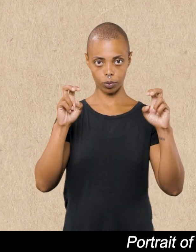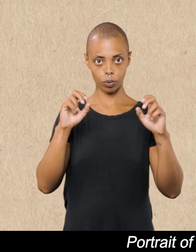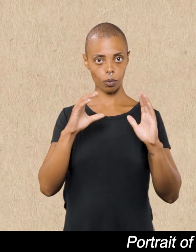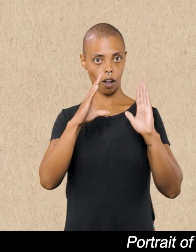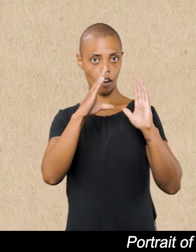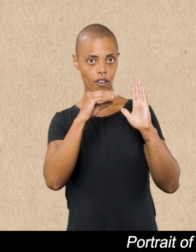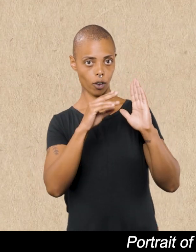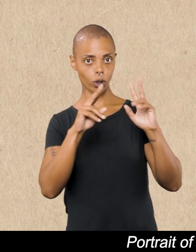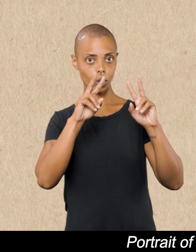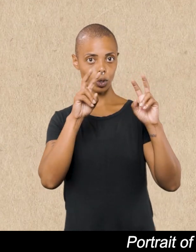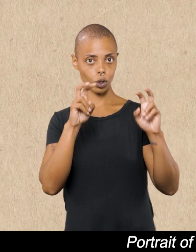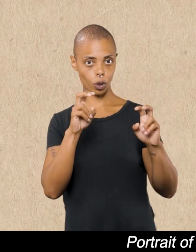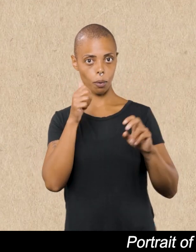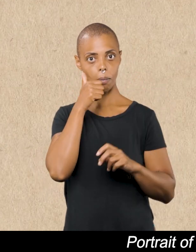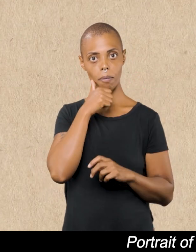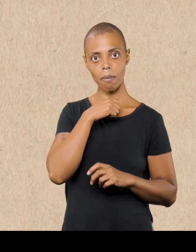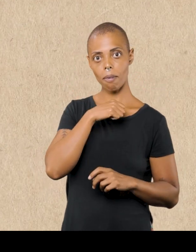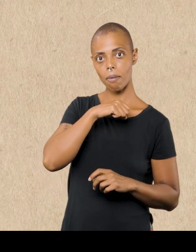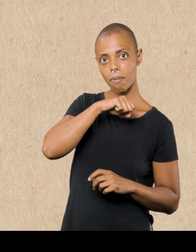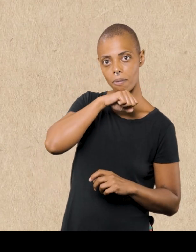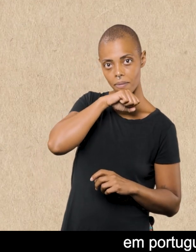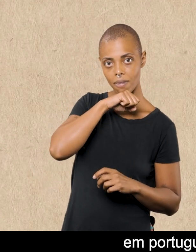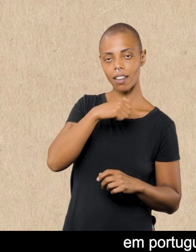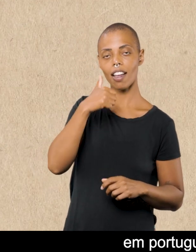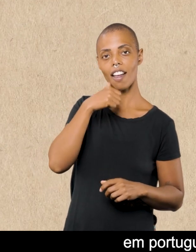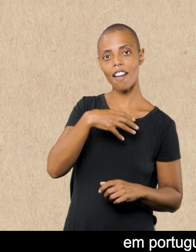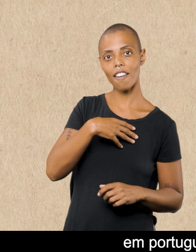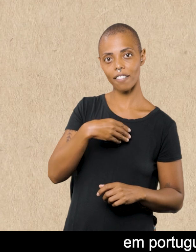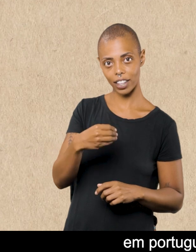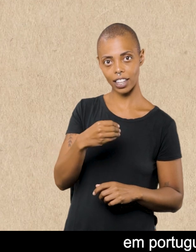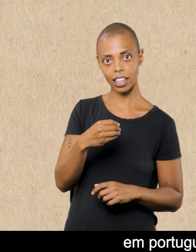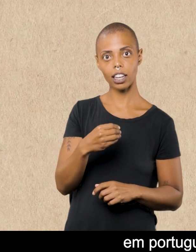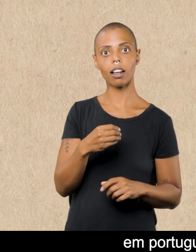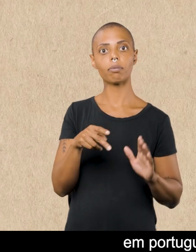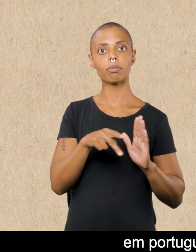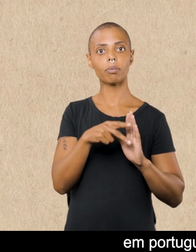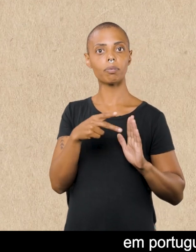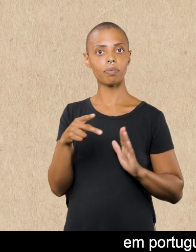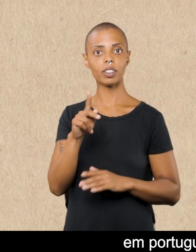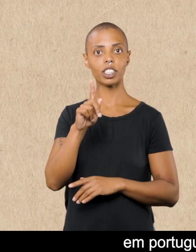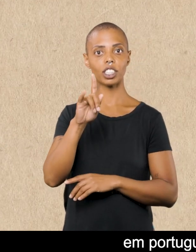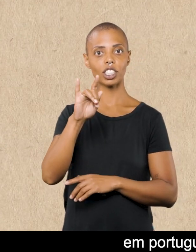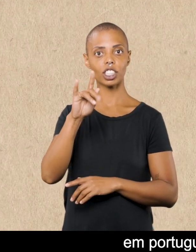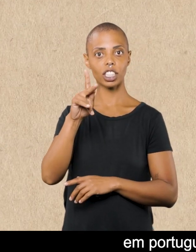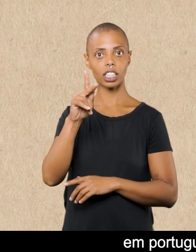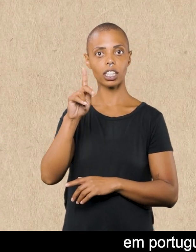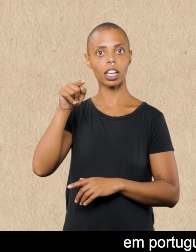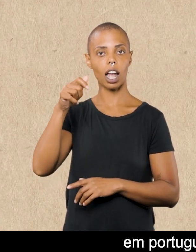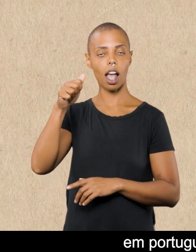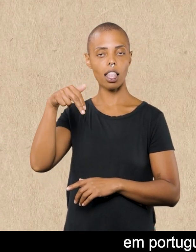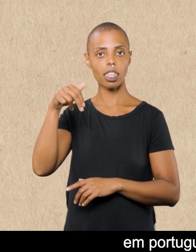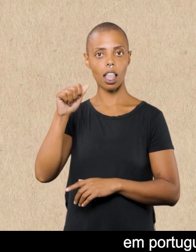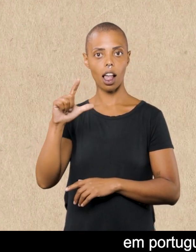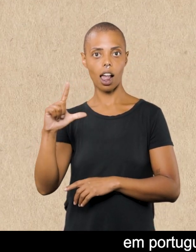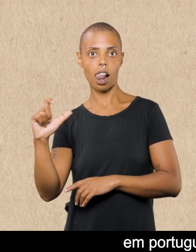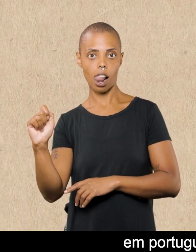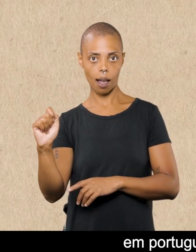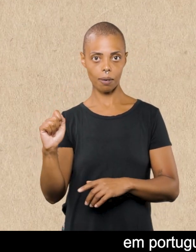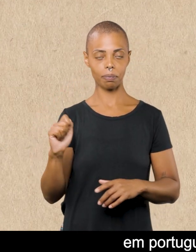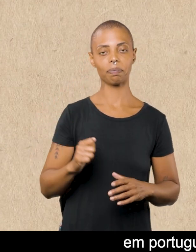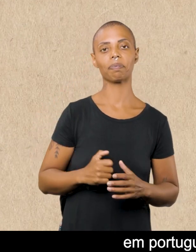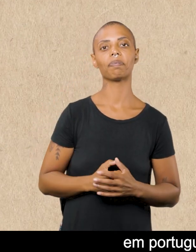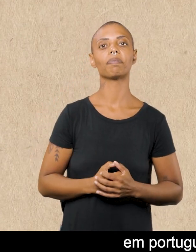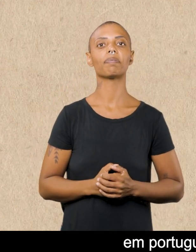delas chama-se Portrait of a Mother and Daughter, Portrait of a Dick Anala. Em